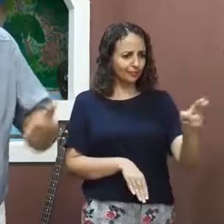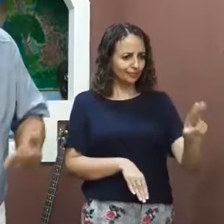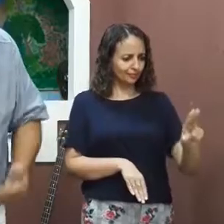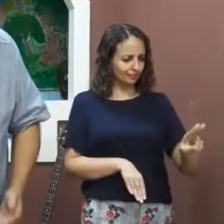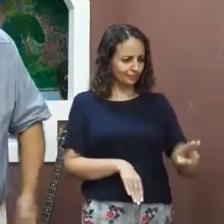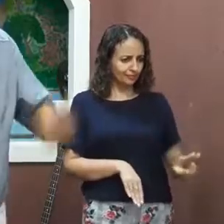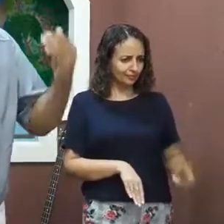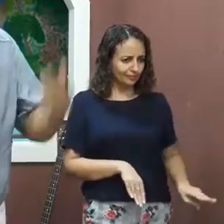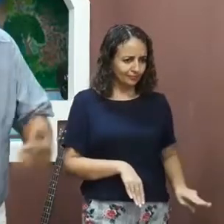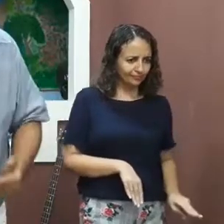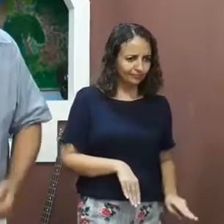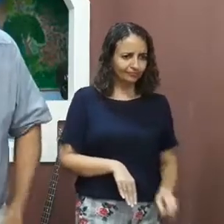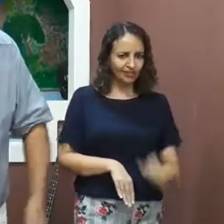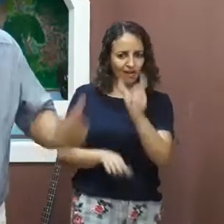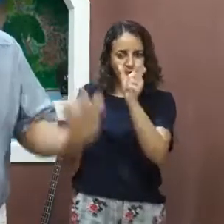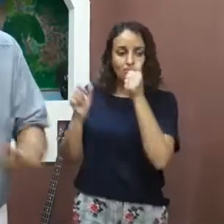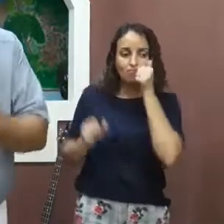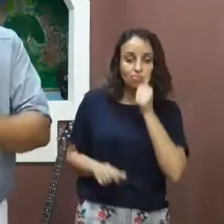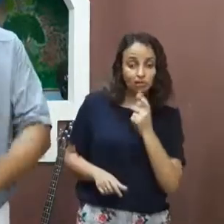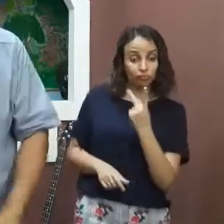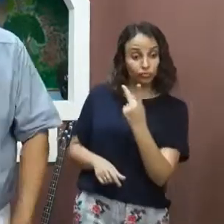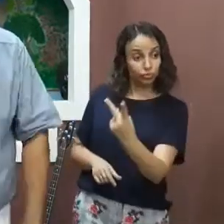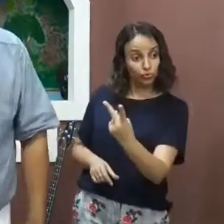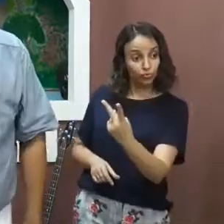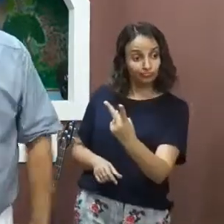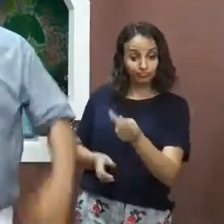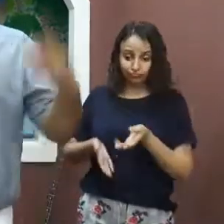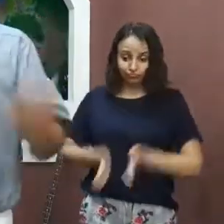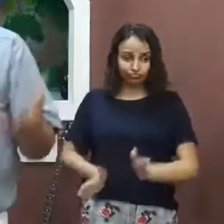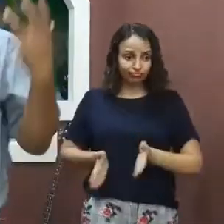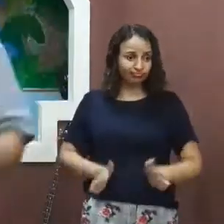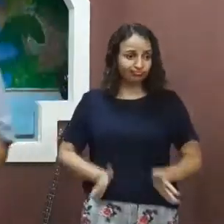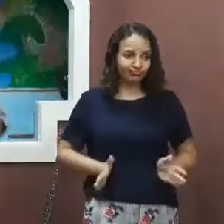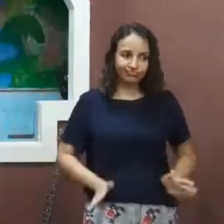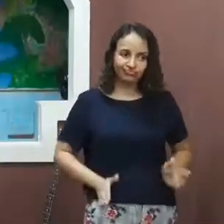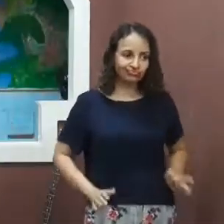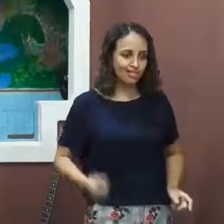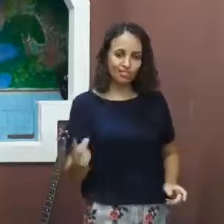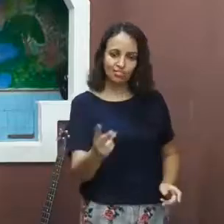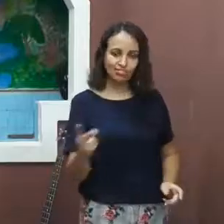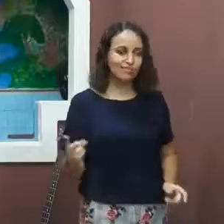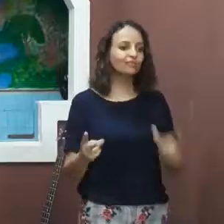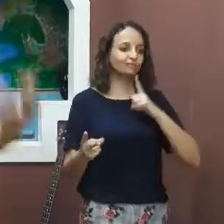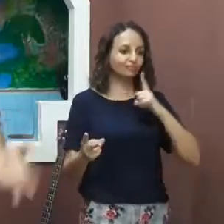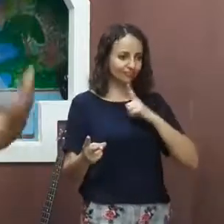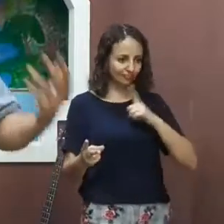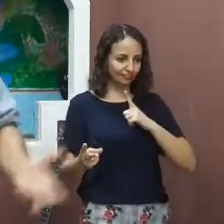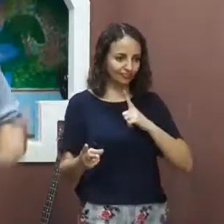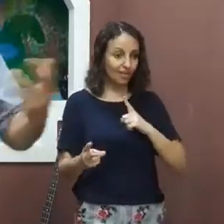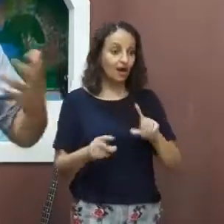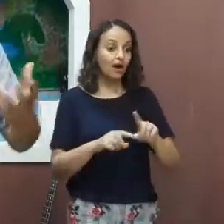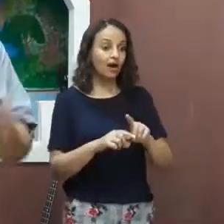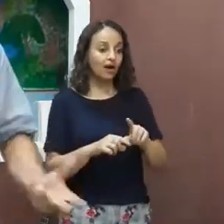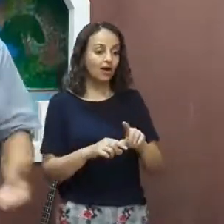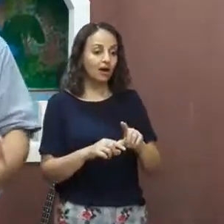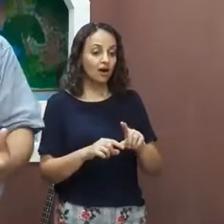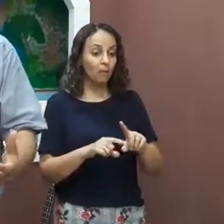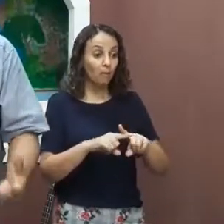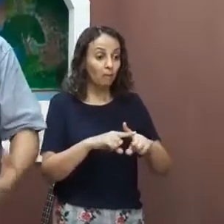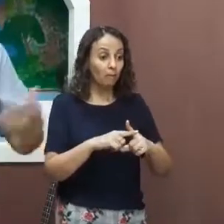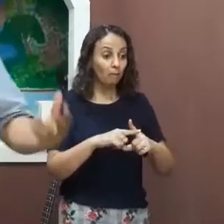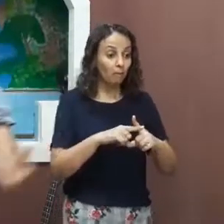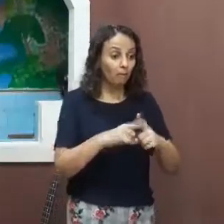Lia, Issacar, Zebulon e uma menina Diná. E nesse tempo ainda Raquel não tinha tido nenhum